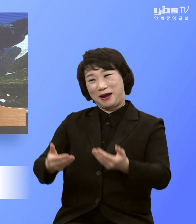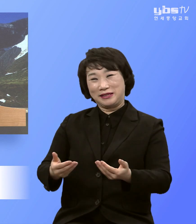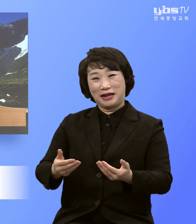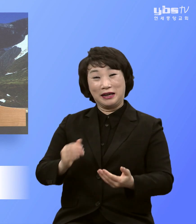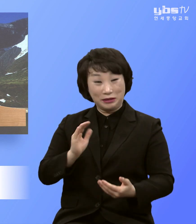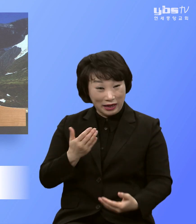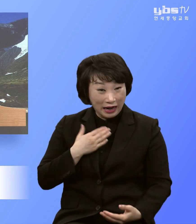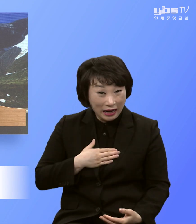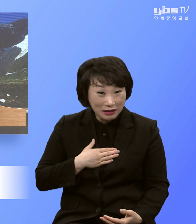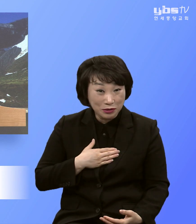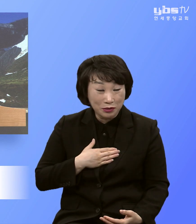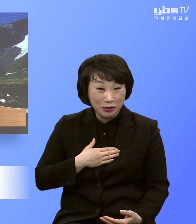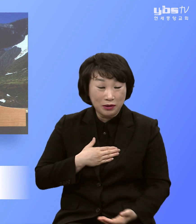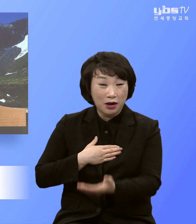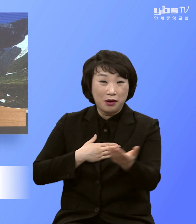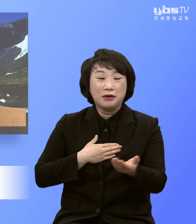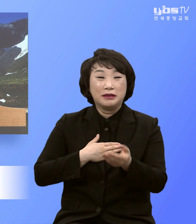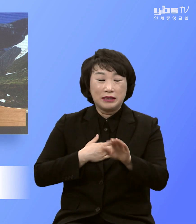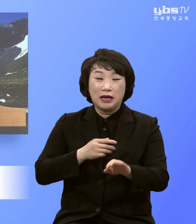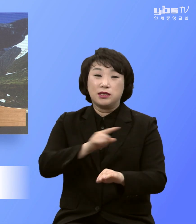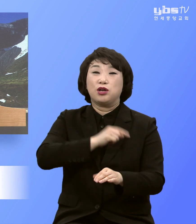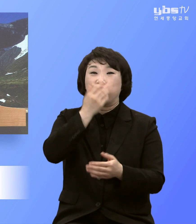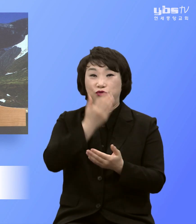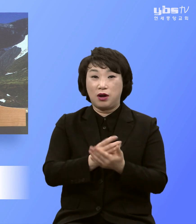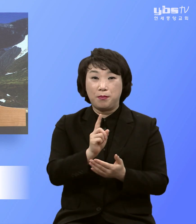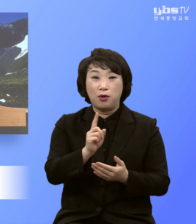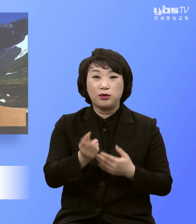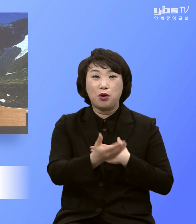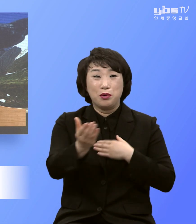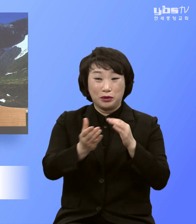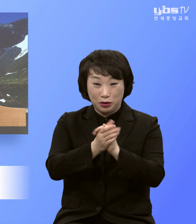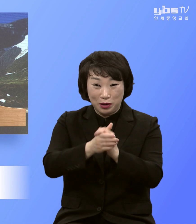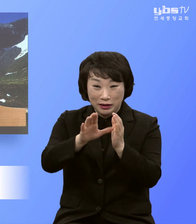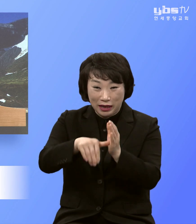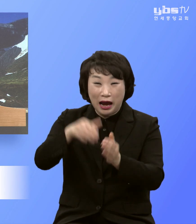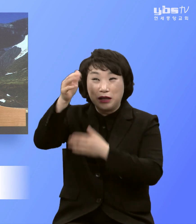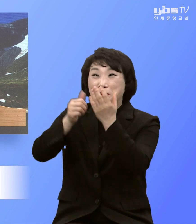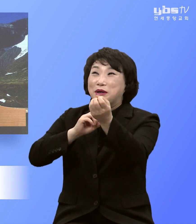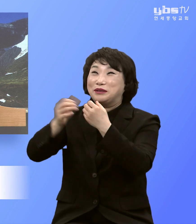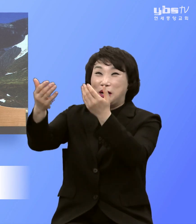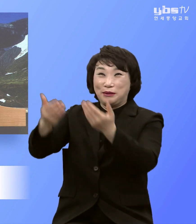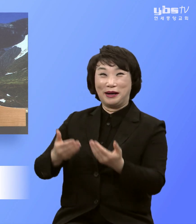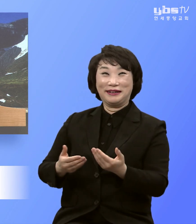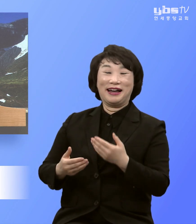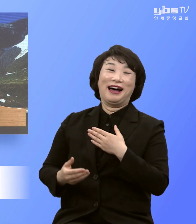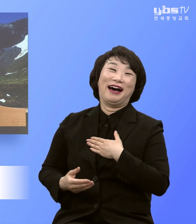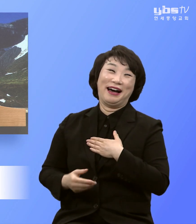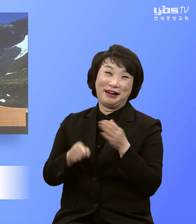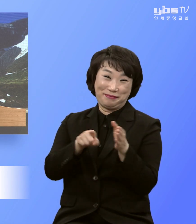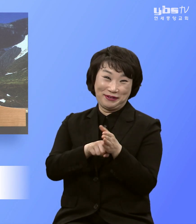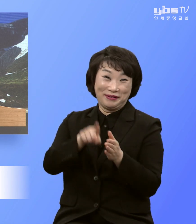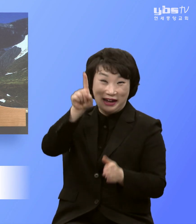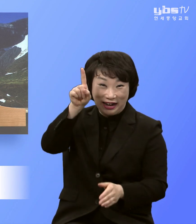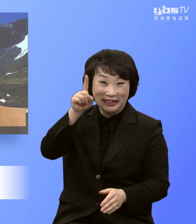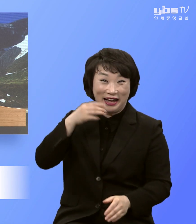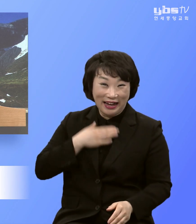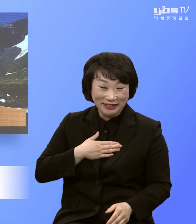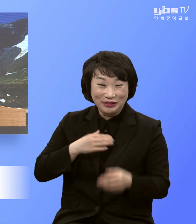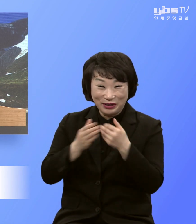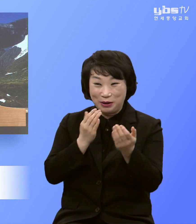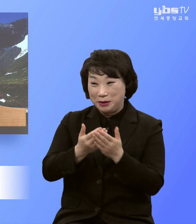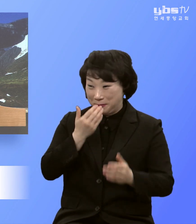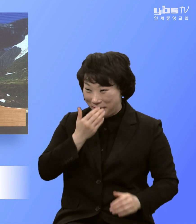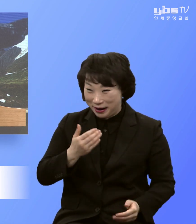말미암아 가장 중요한 것은 기도하니까 하나님이 응답하신다는 믿음 하나를 경험할